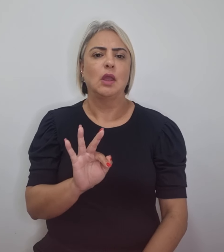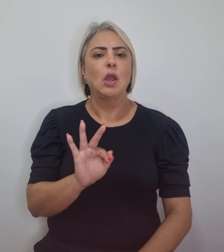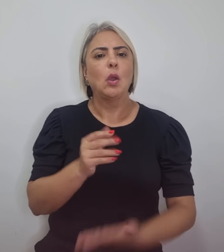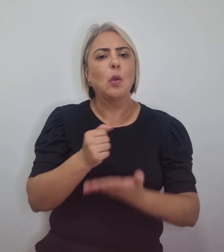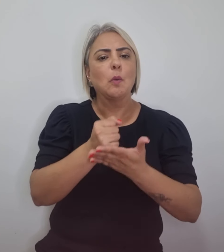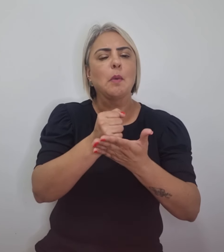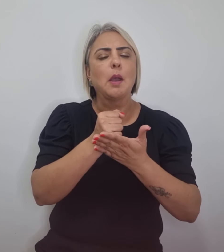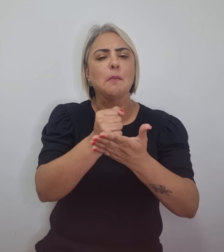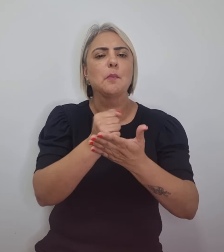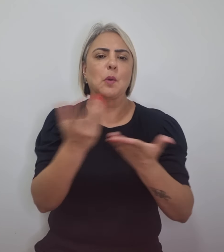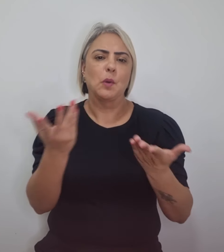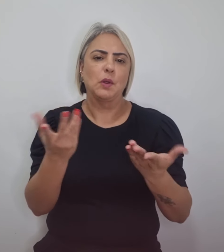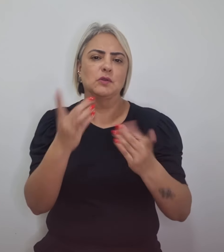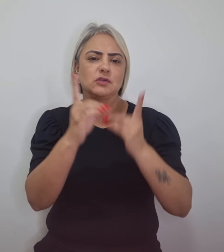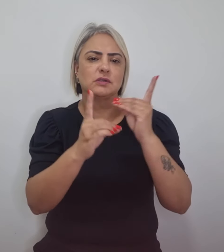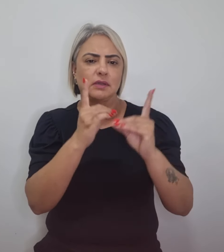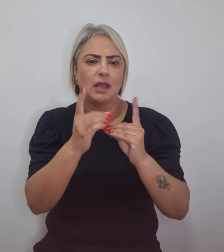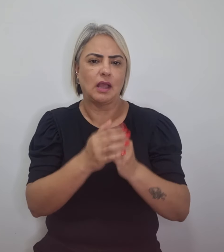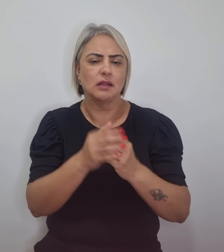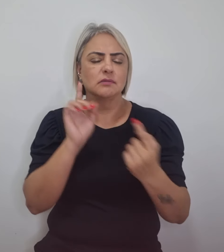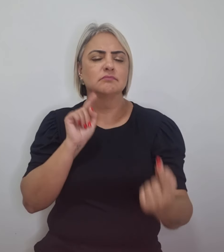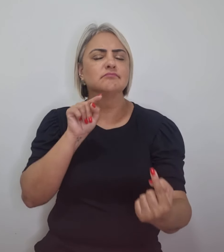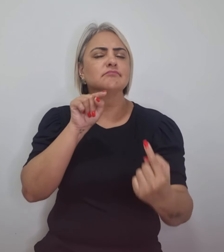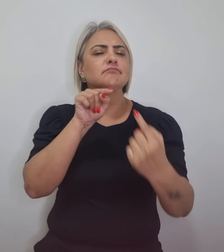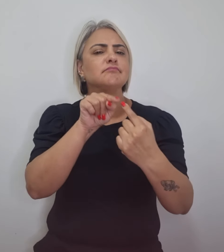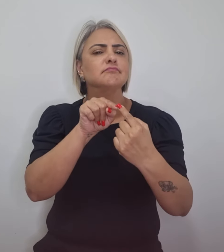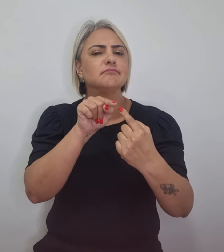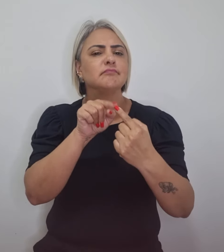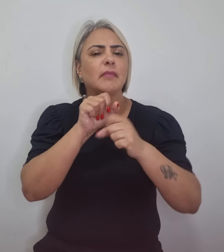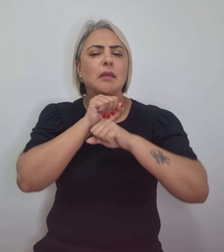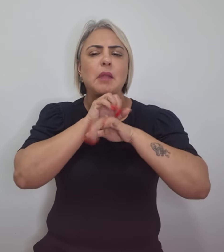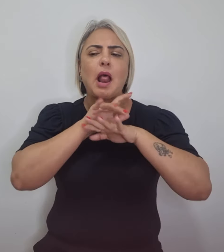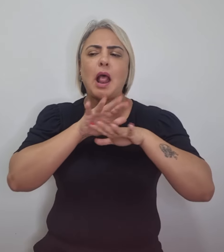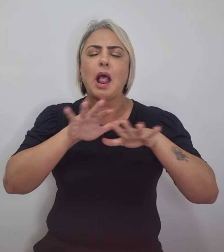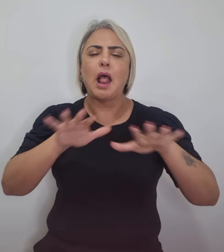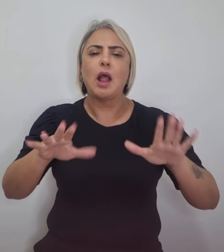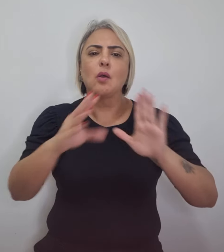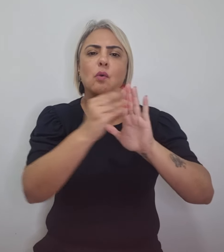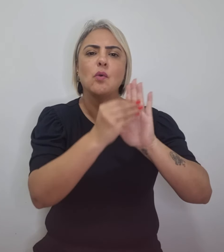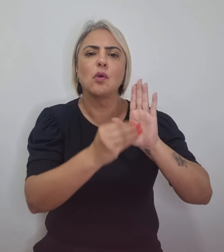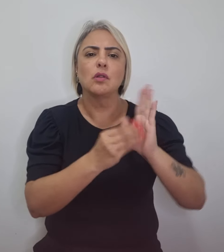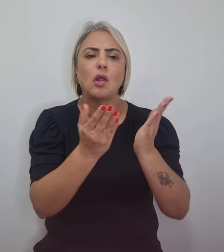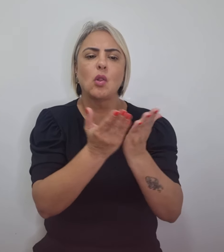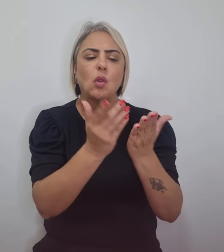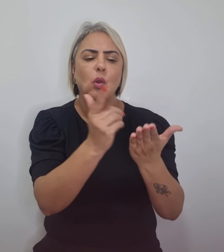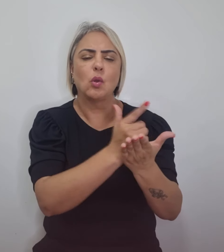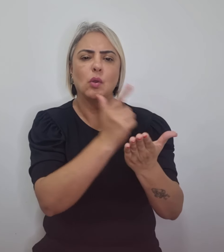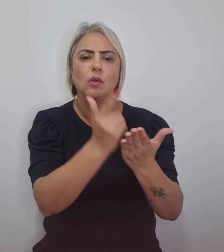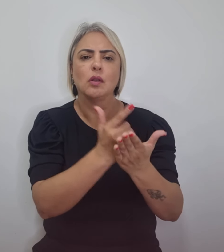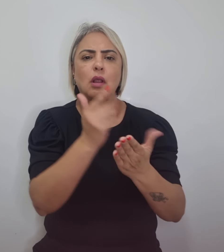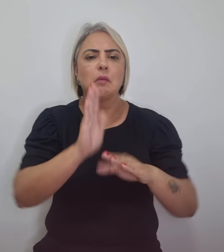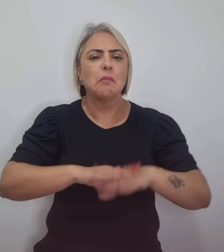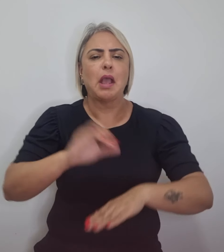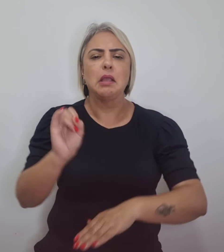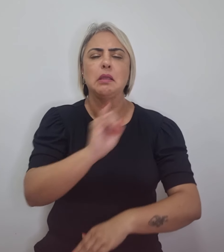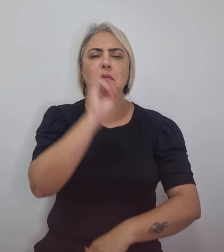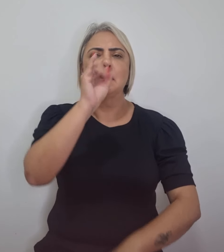paradidático, no sentido de difundir o conteúdo do livro mais importante da história da